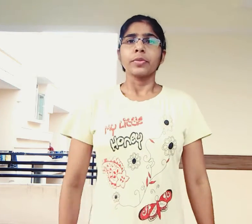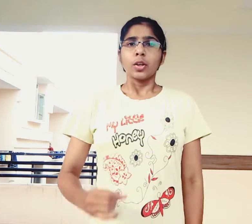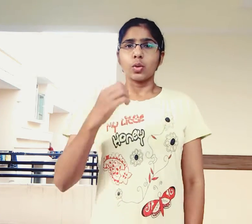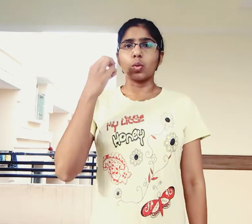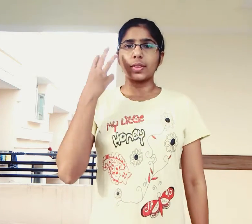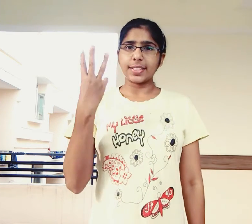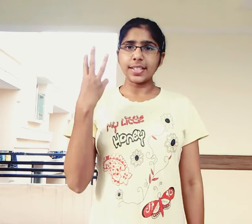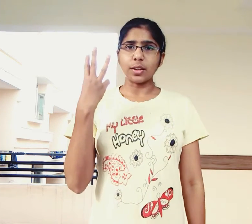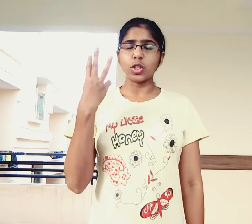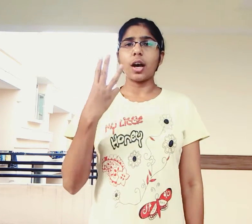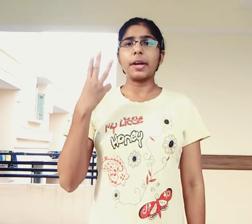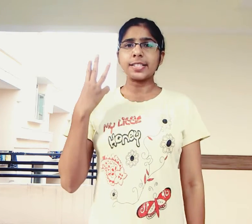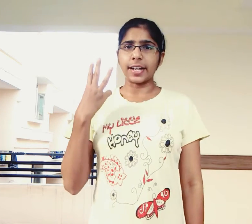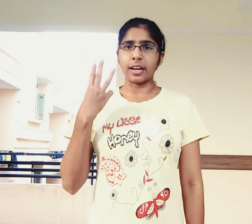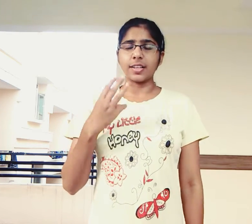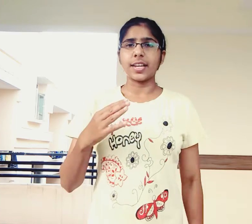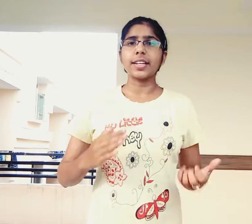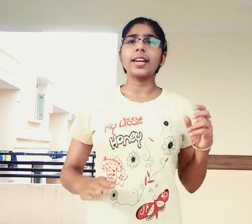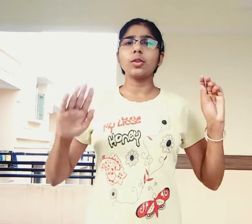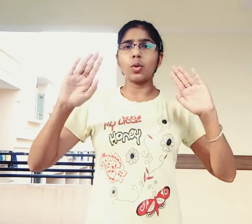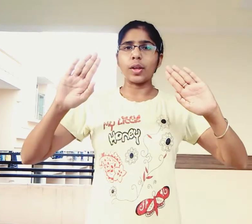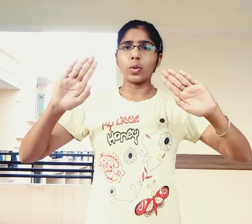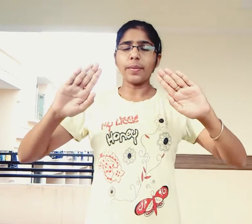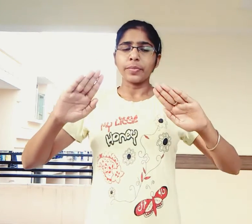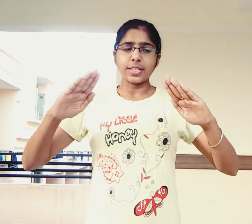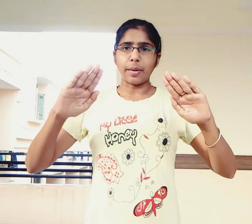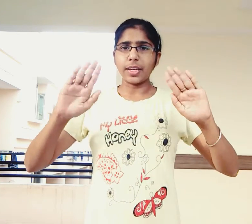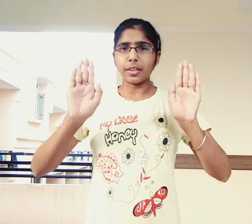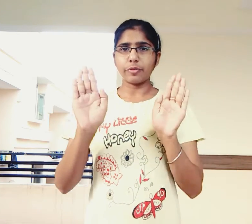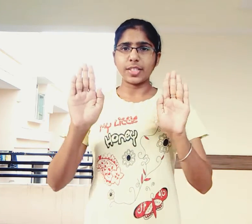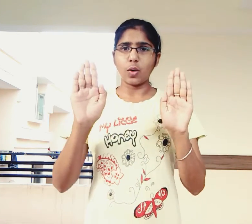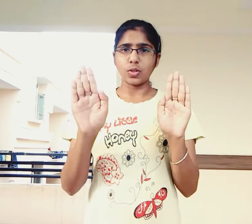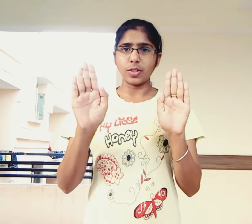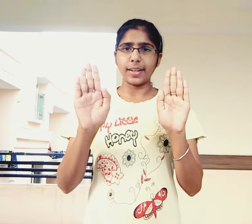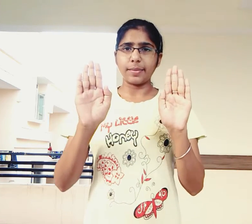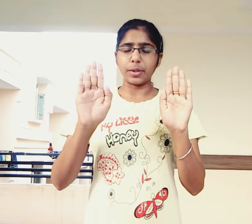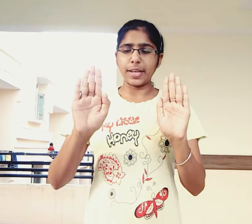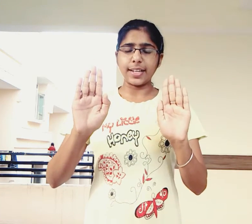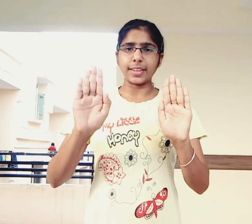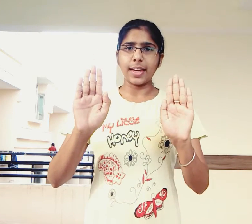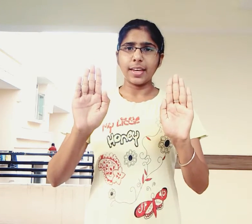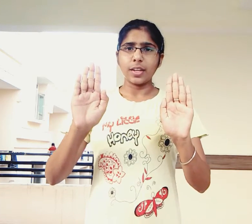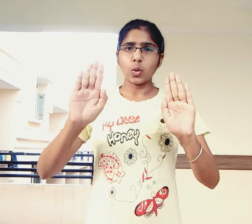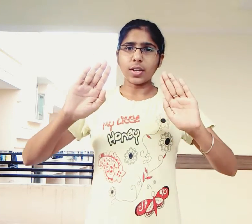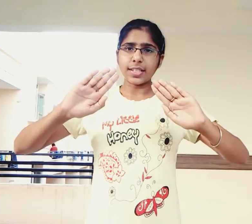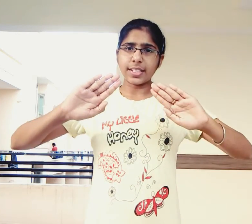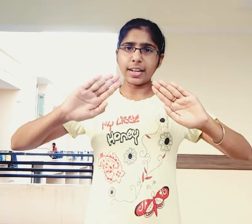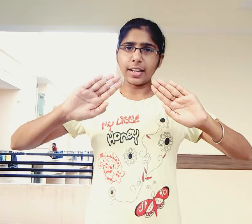तोड इस साइन तहरी सगुशना वाकर में के पूरल में दोस्खनम में किता